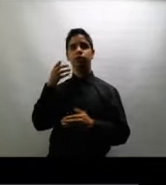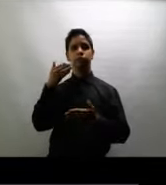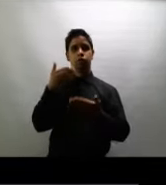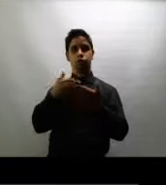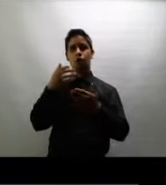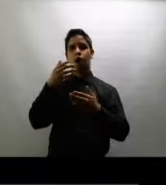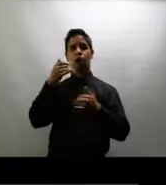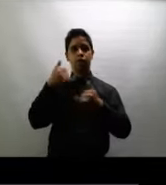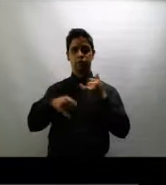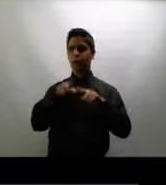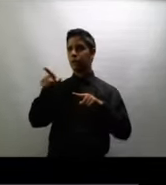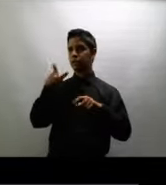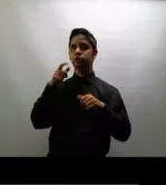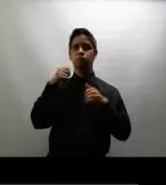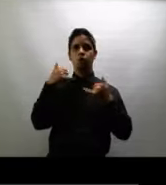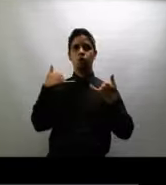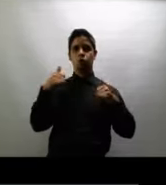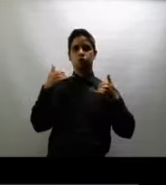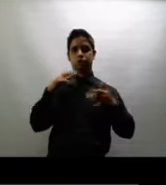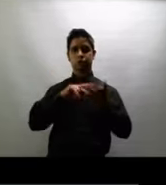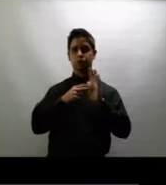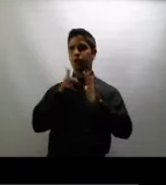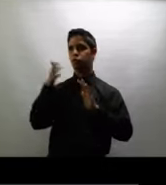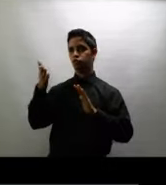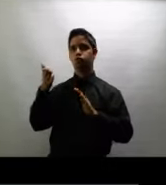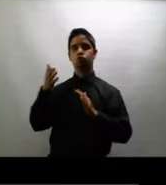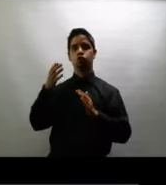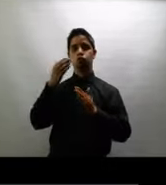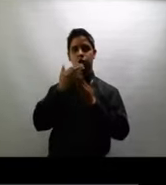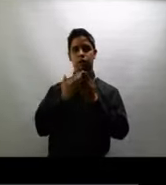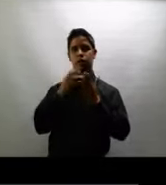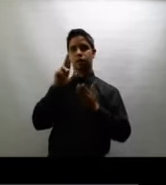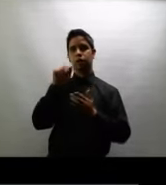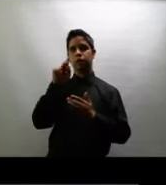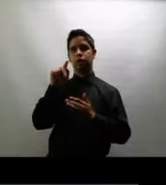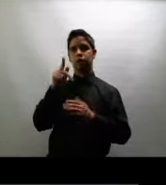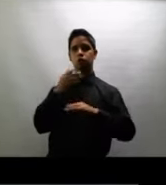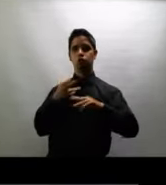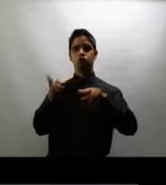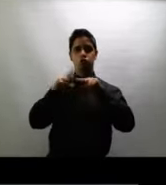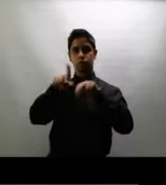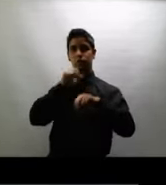subió. Te está jugando. Te sube, porque te sube el ranking. Creo que por segunda vez